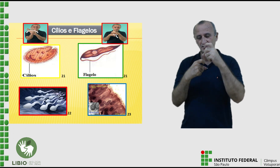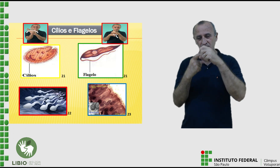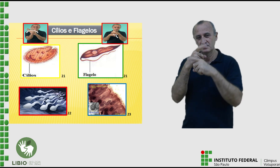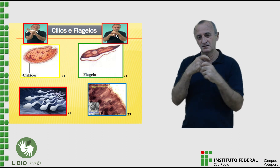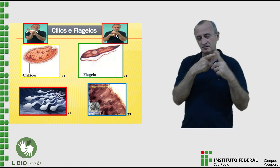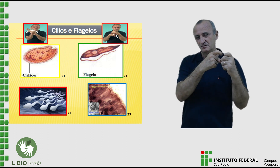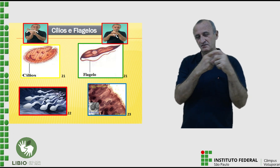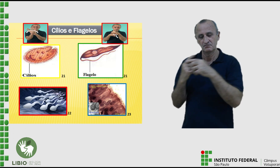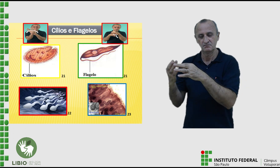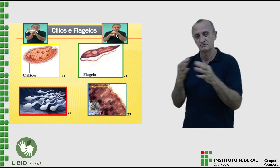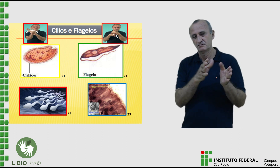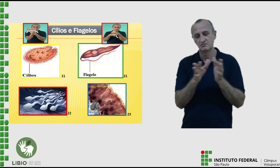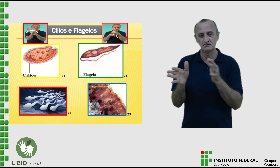e